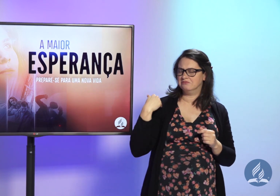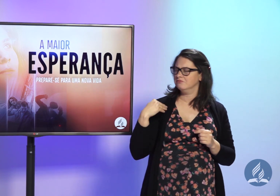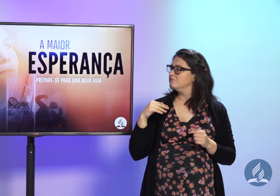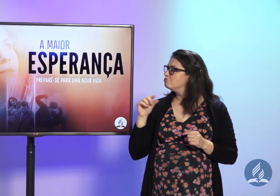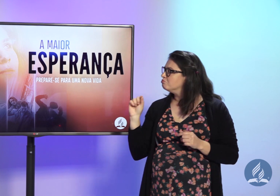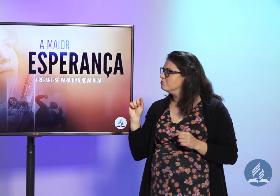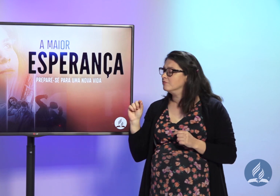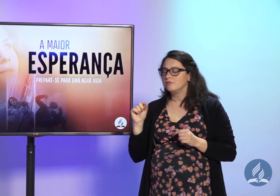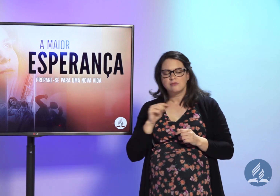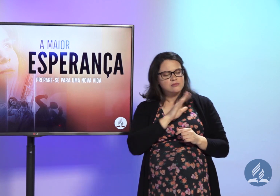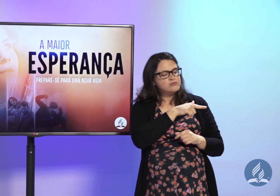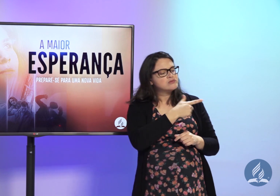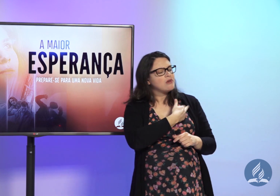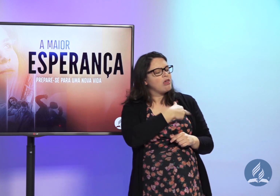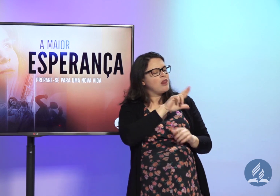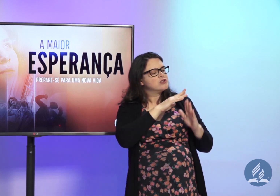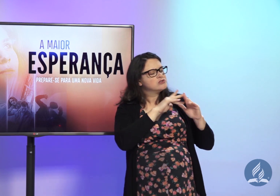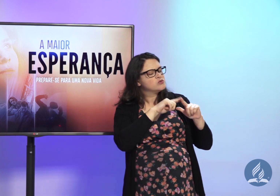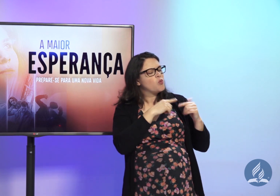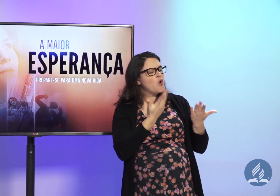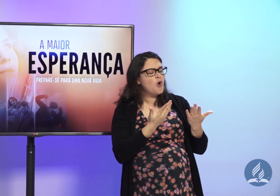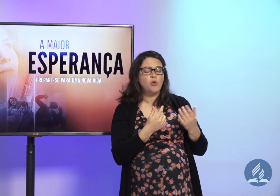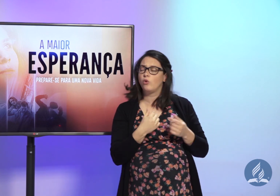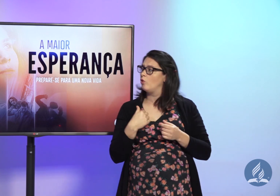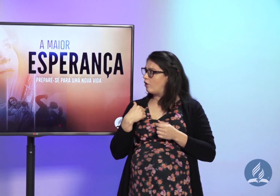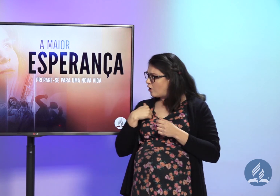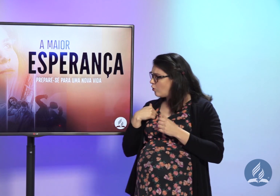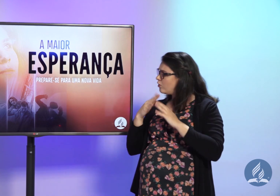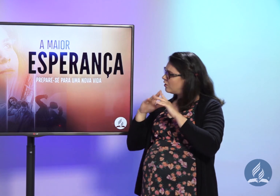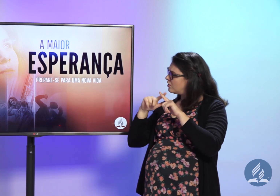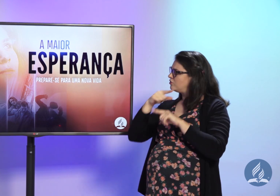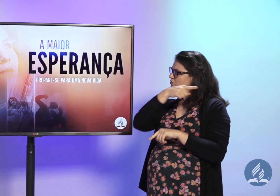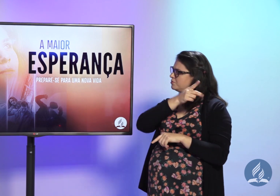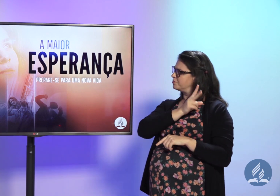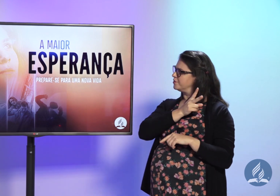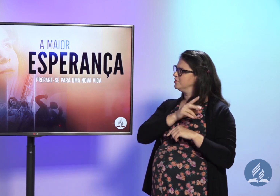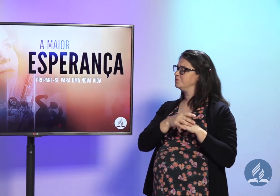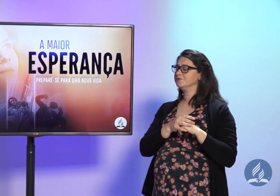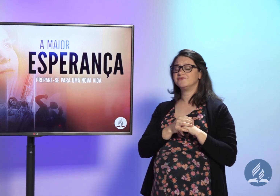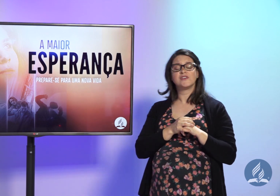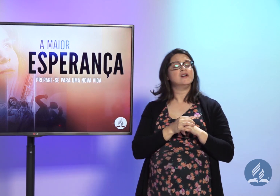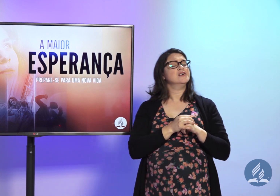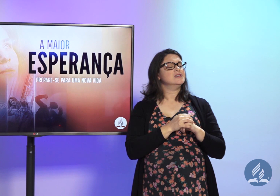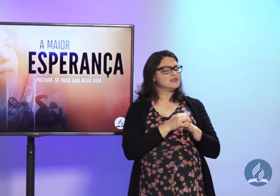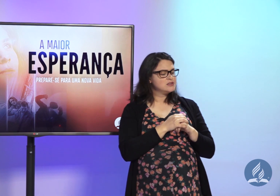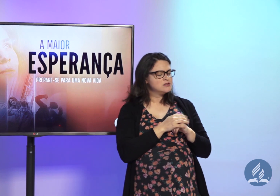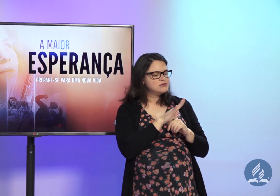e perguntou: qual que é a igreja que você vai? Eu vou naquela igreja cristã e tal.